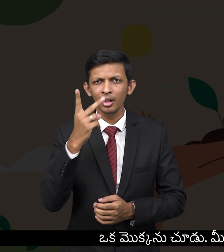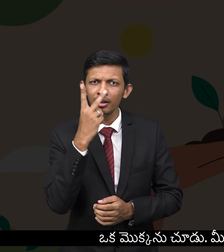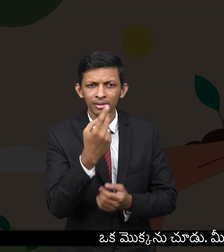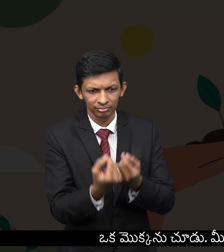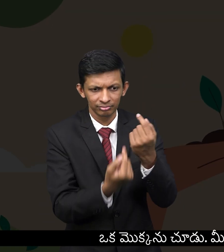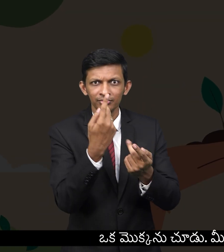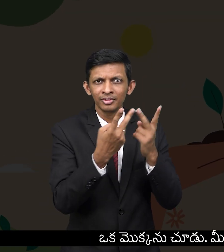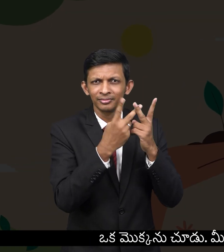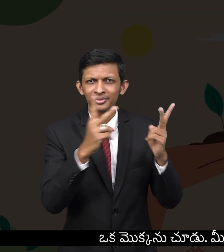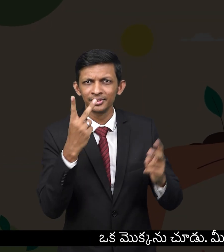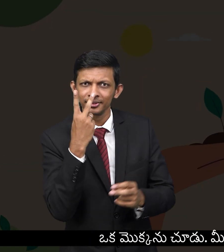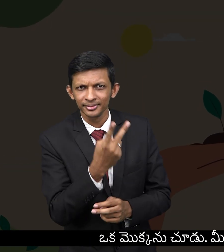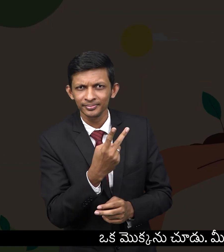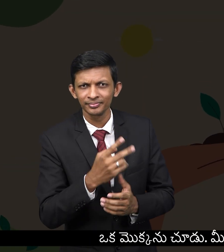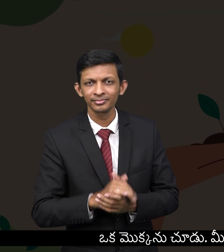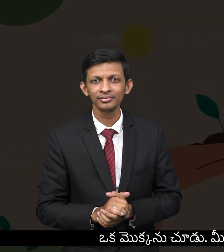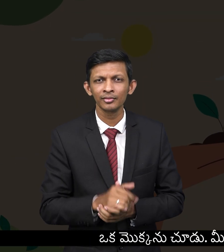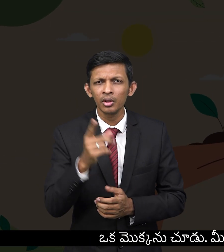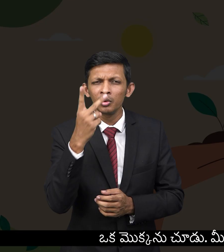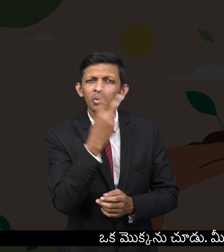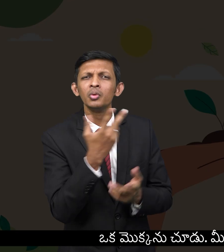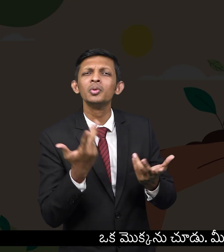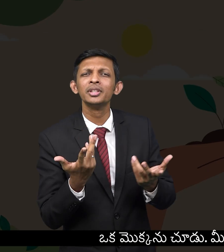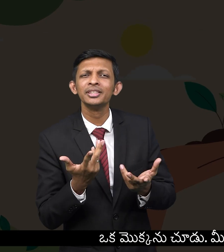ఒక మొక్కను చూడు. మీకు ఏమి కనిపిస్తున్నాయి?